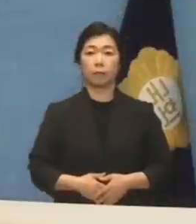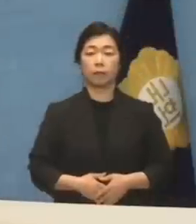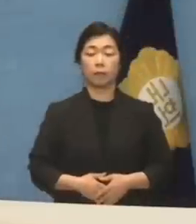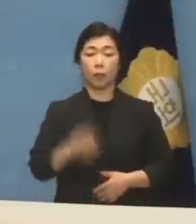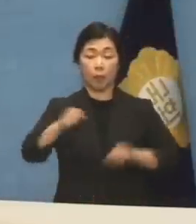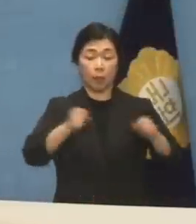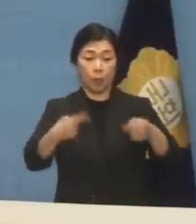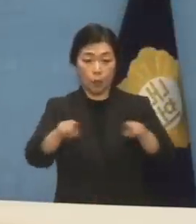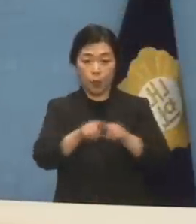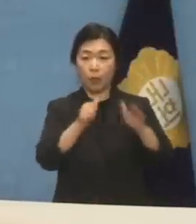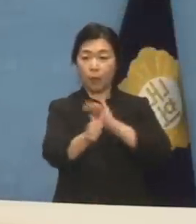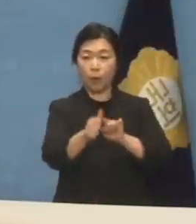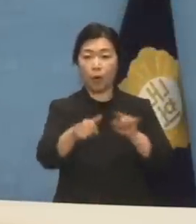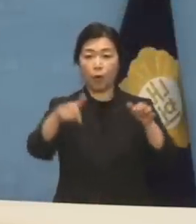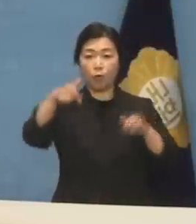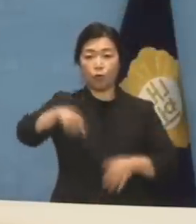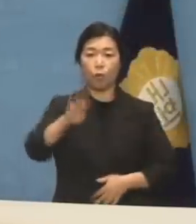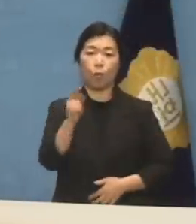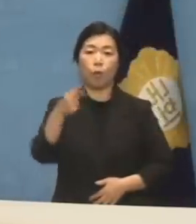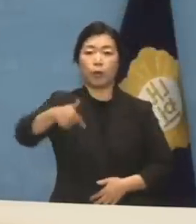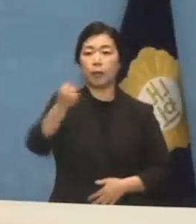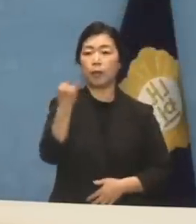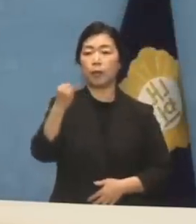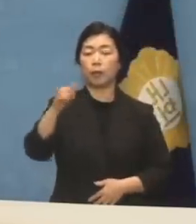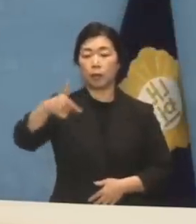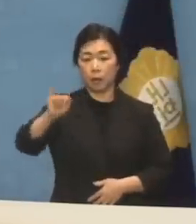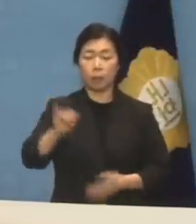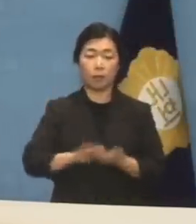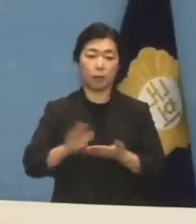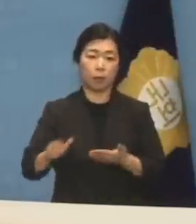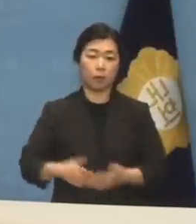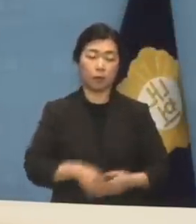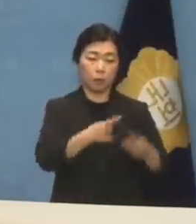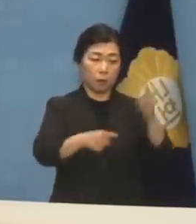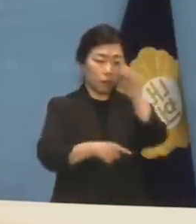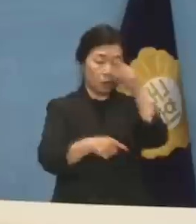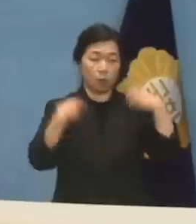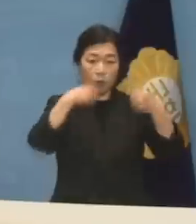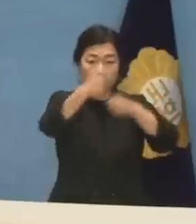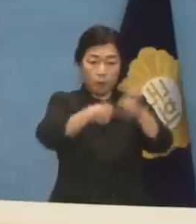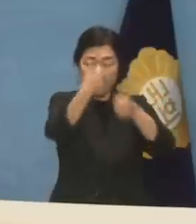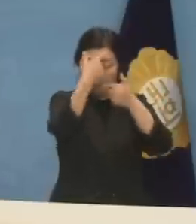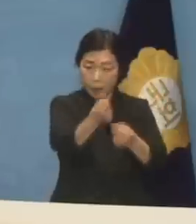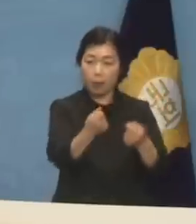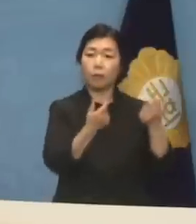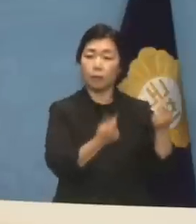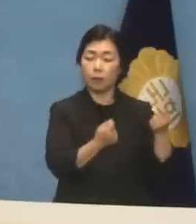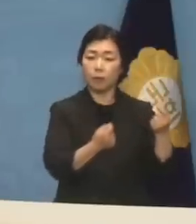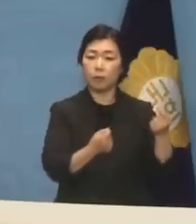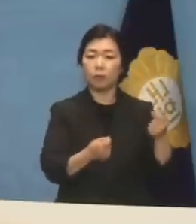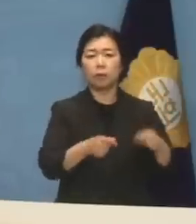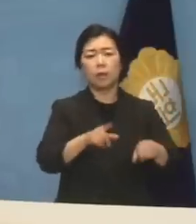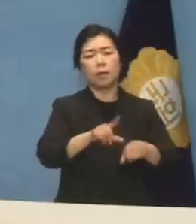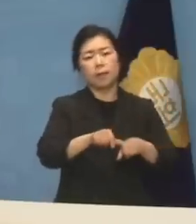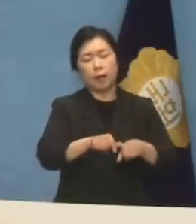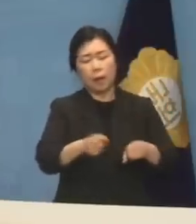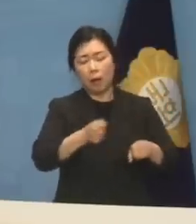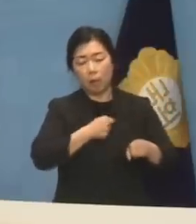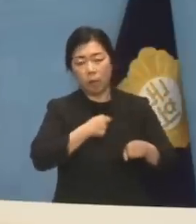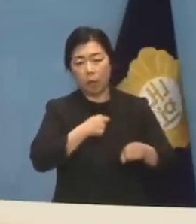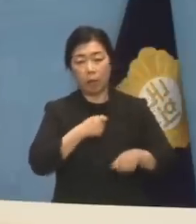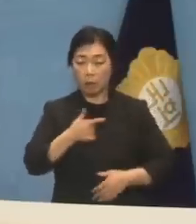네, 촛불행동 공동대표 구본기입니다. 윤석열 정부 1주년입니다. 아, 시간 정말 안